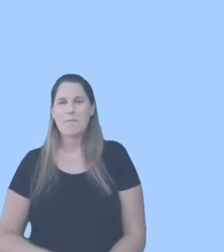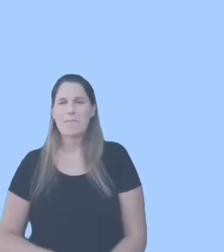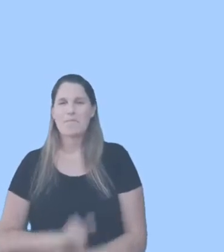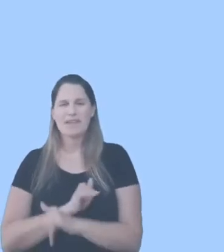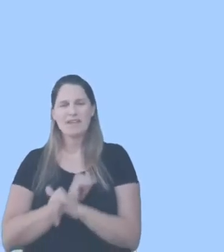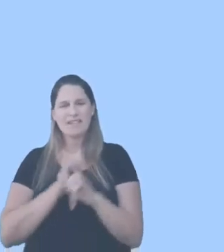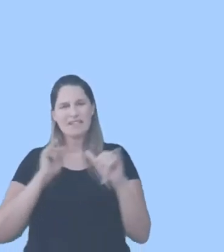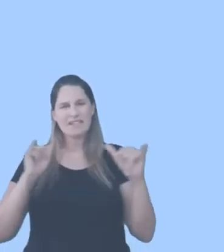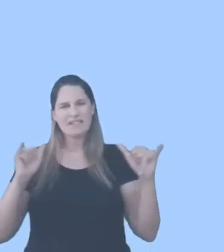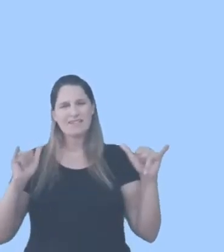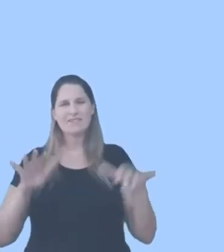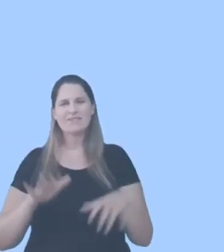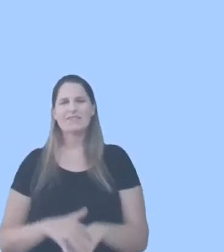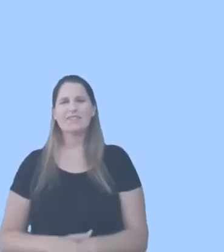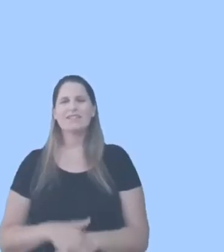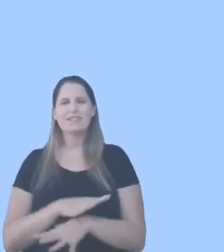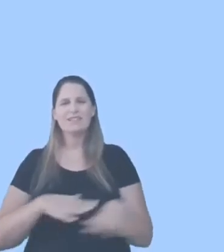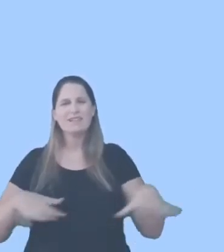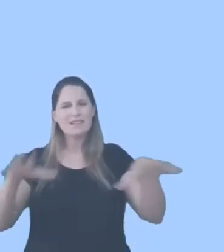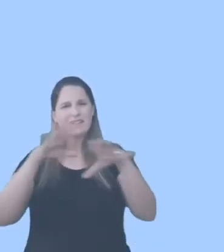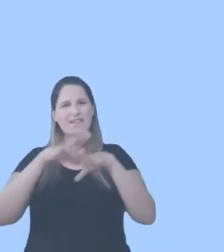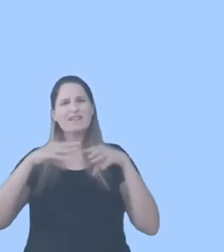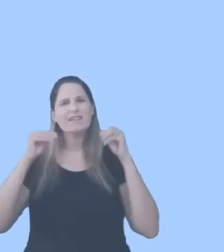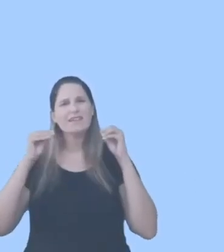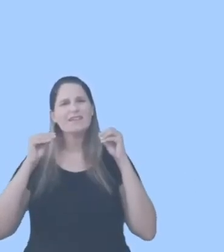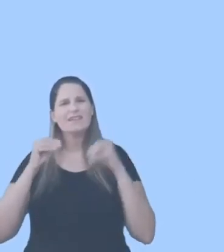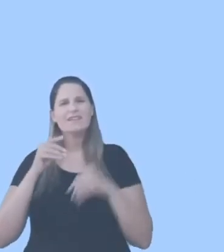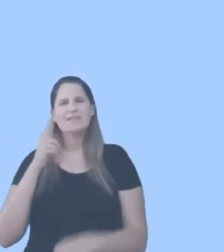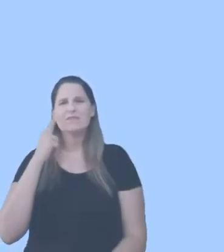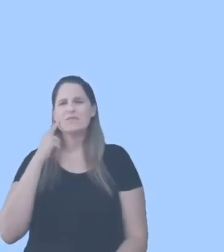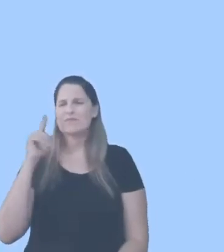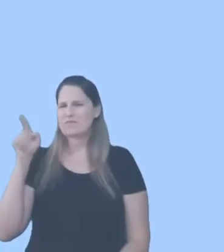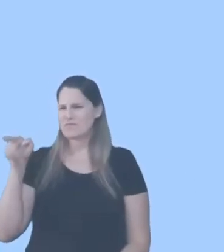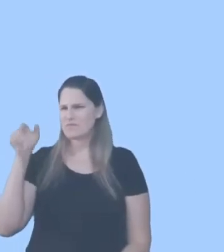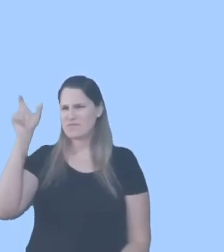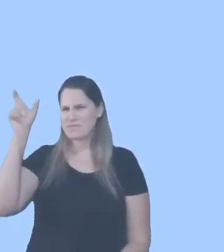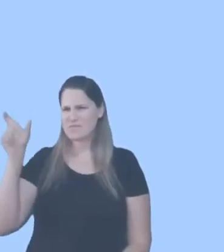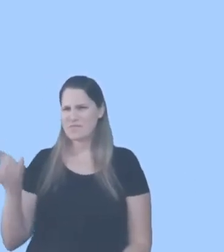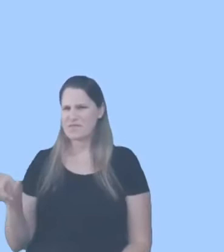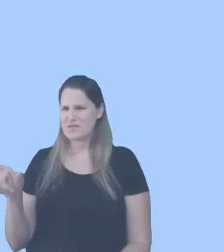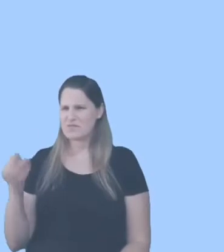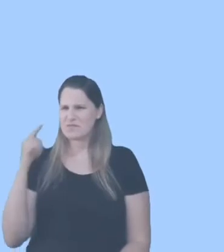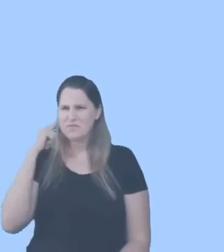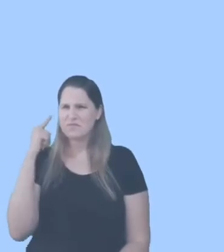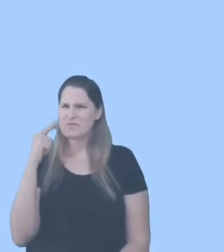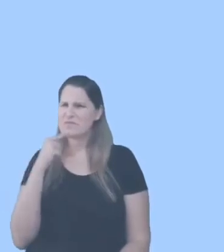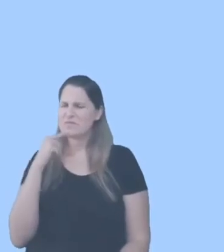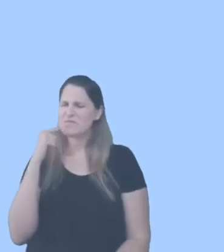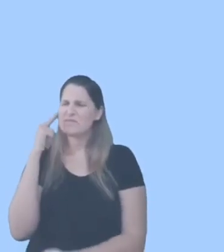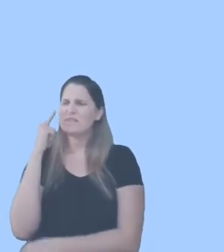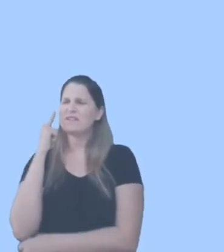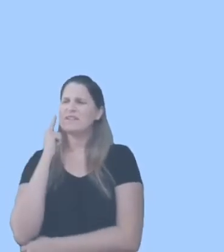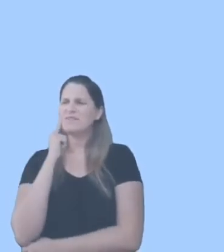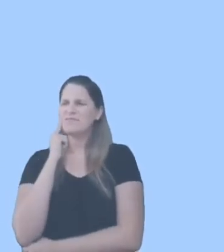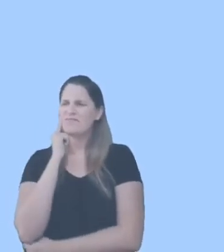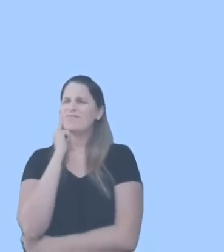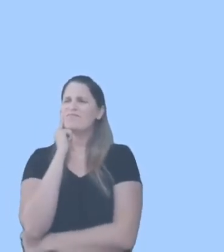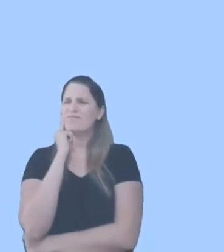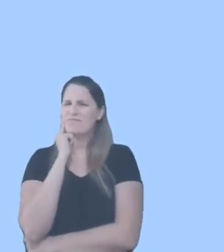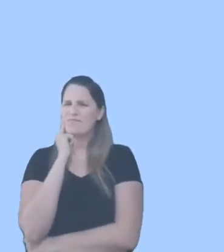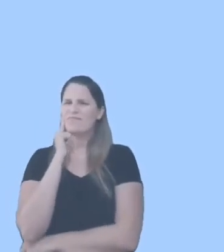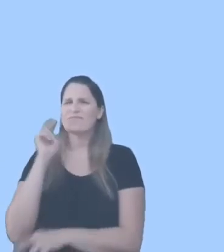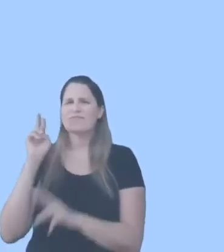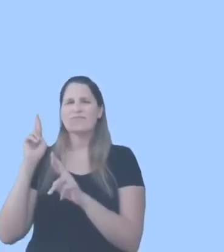Essa afirmação dele se espalhou para as pessoas e elas começaram a enxergar o surdo de uma outra